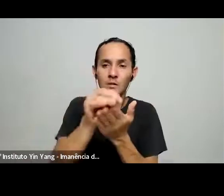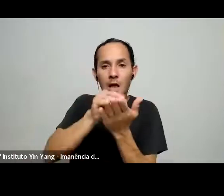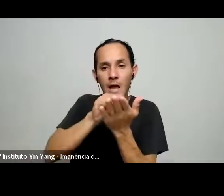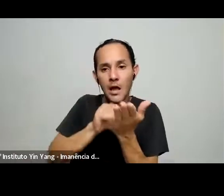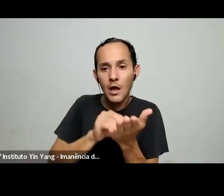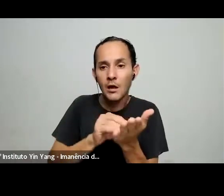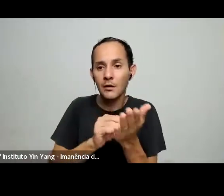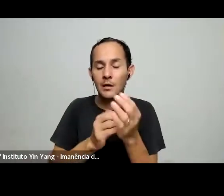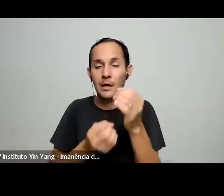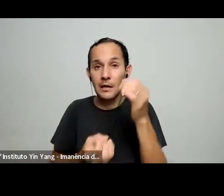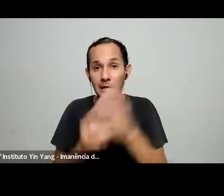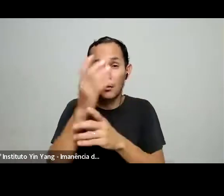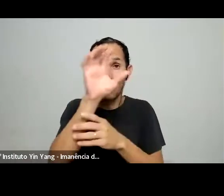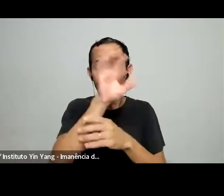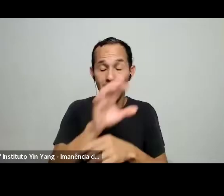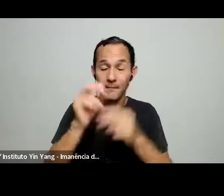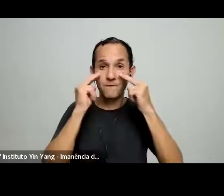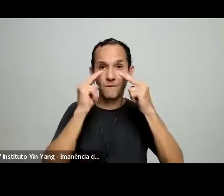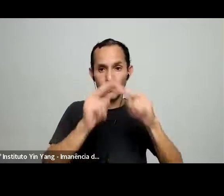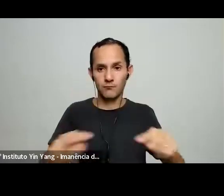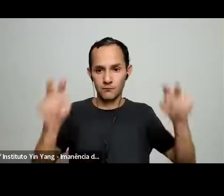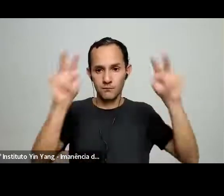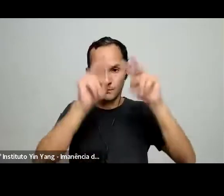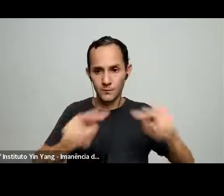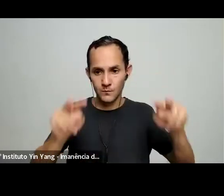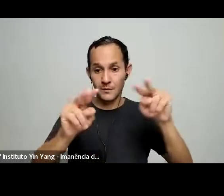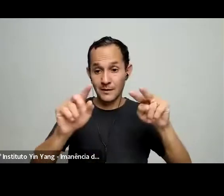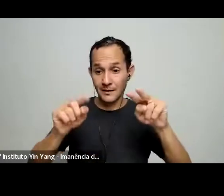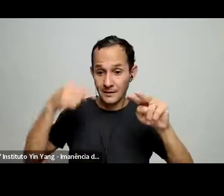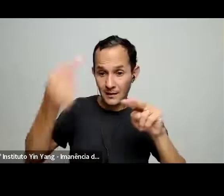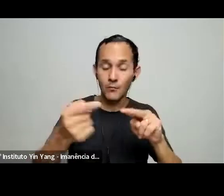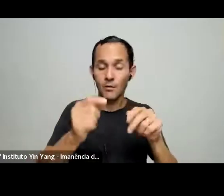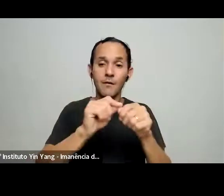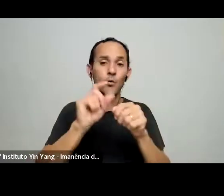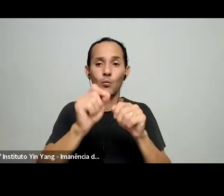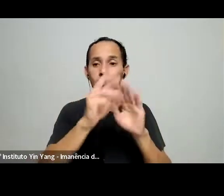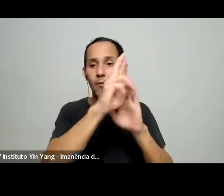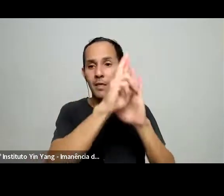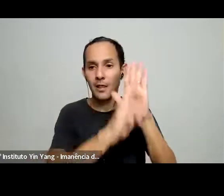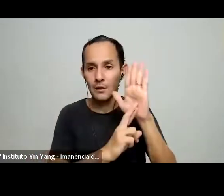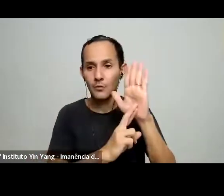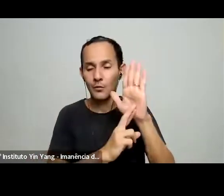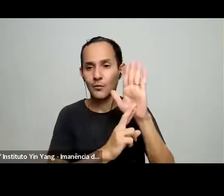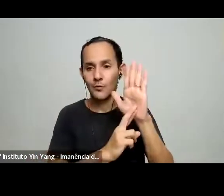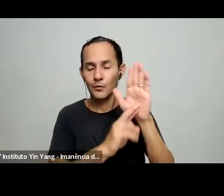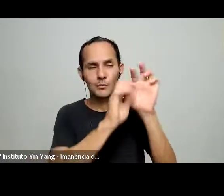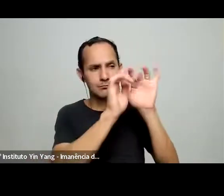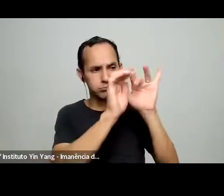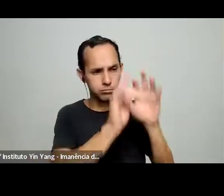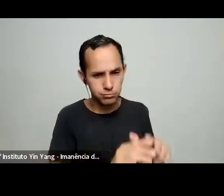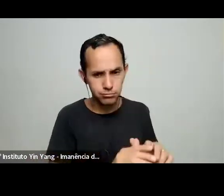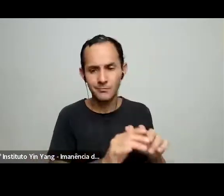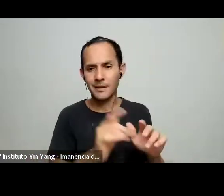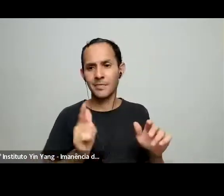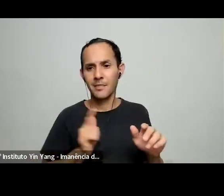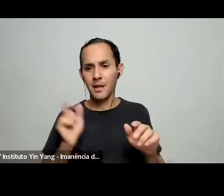gera um mapa visual, né? E depois faz um relatório que envolve